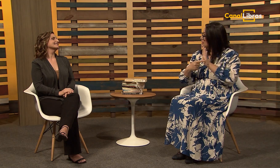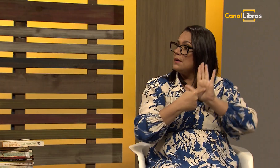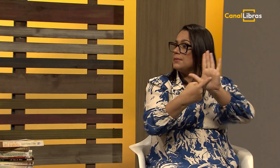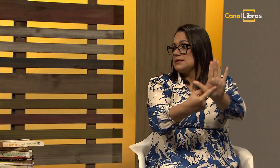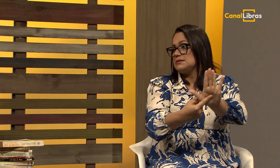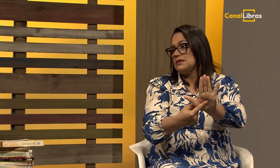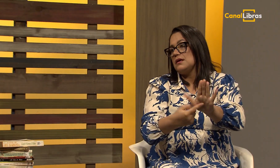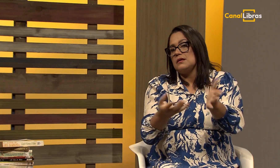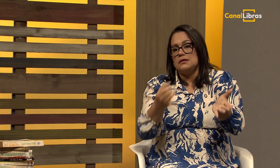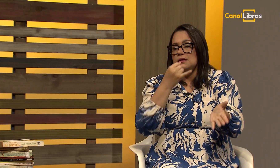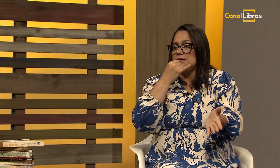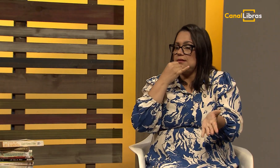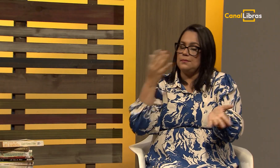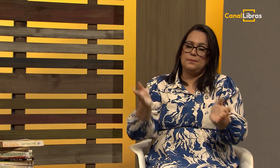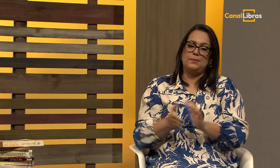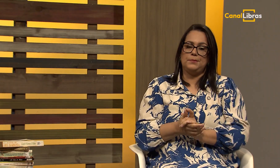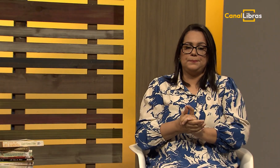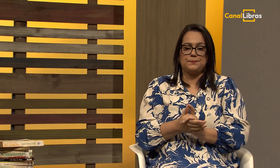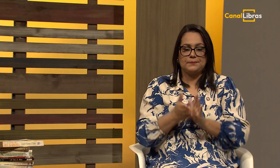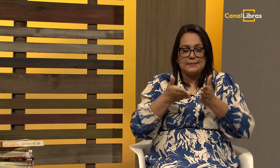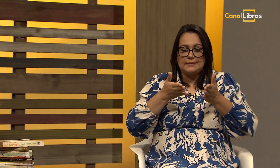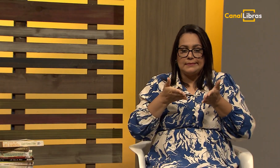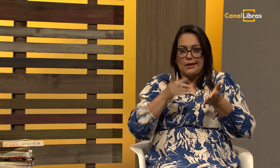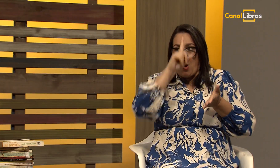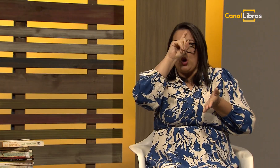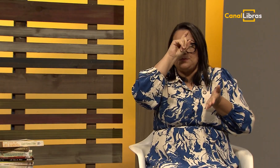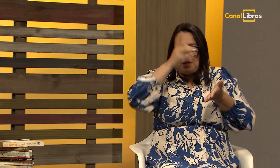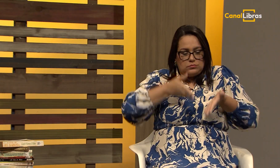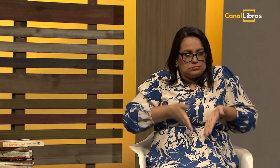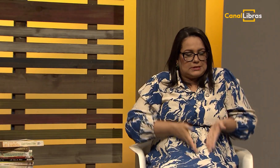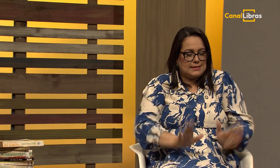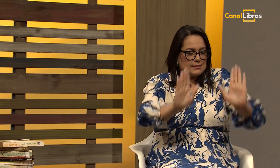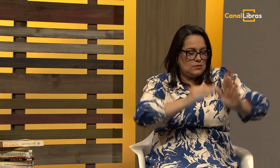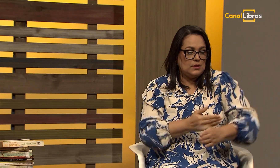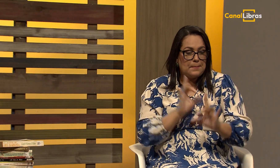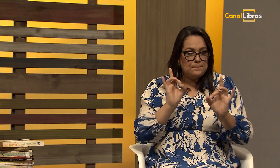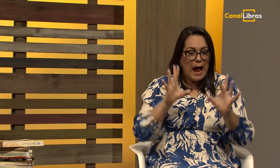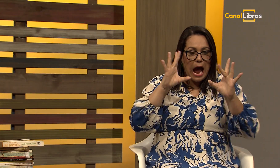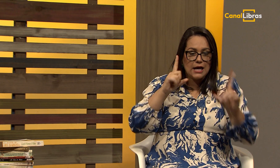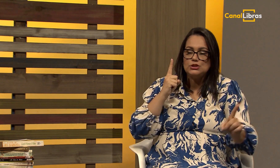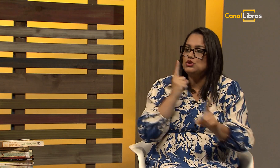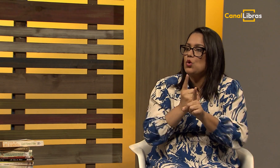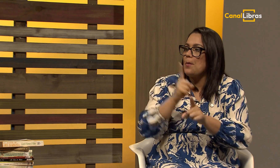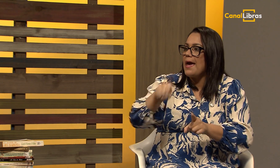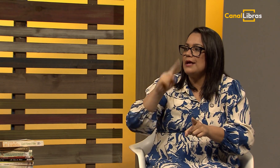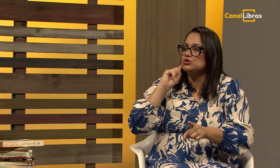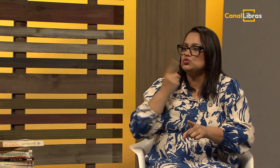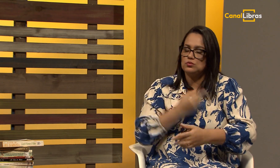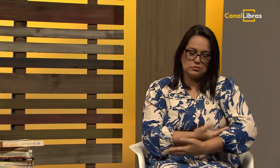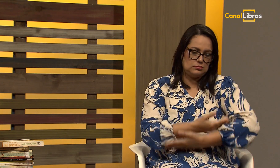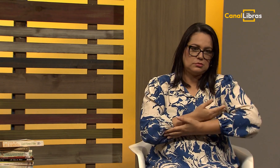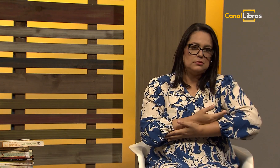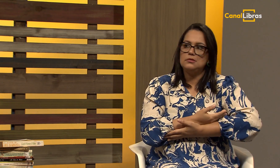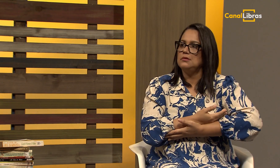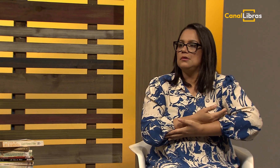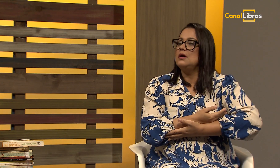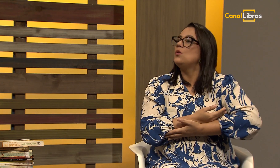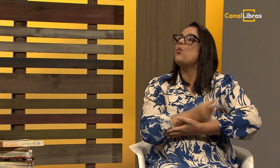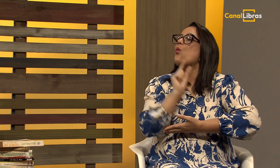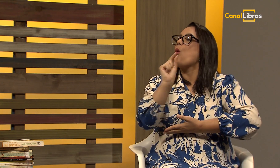famílias. Por exemplo, no momento do nascimento da criança, ao receber o diagnóstico de surdez do bebê. O médico